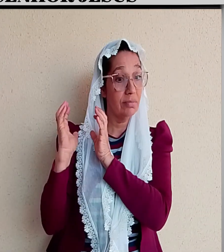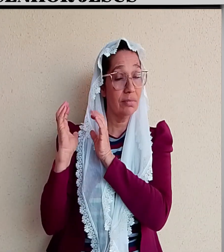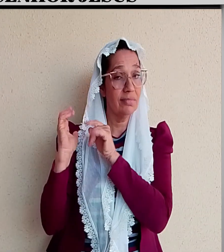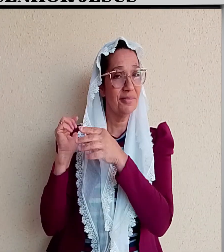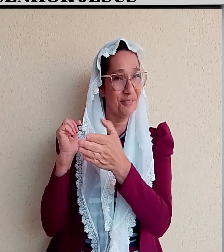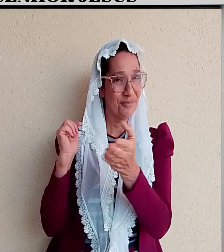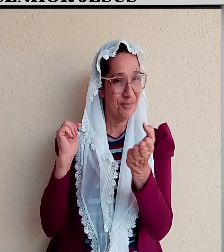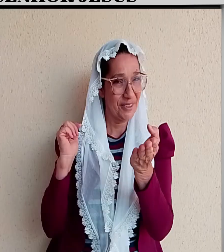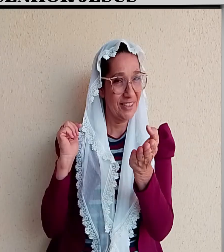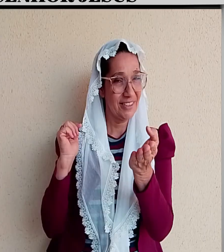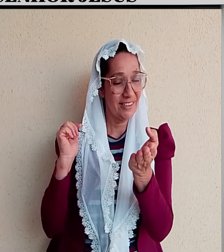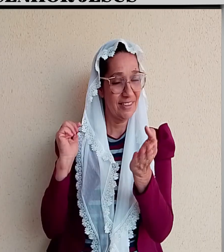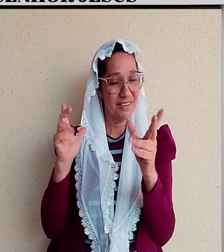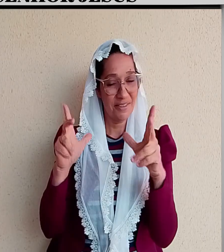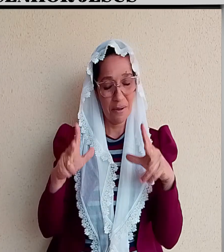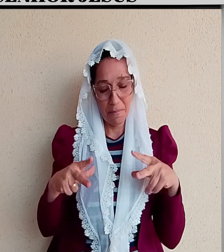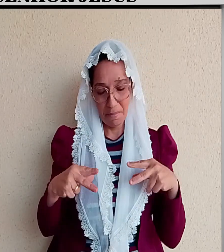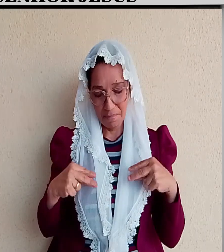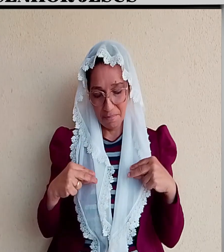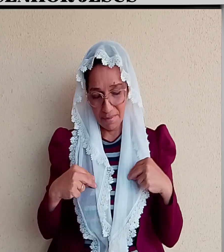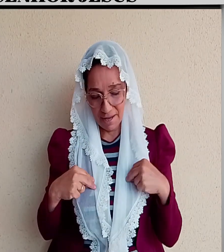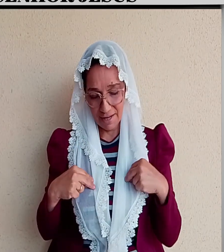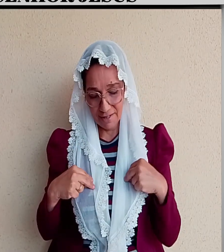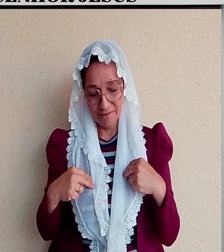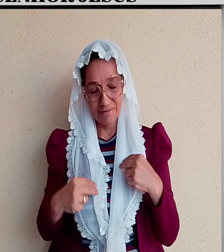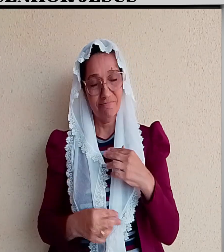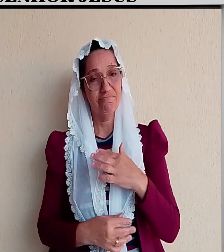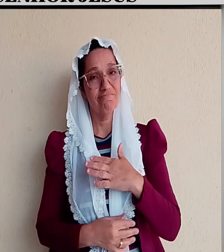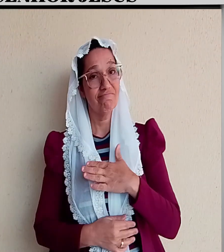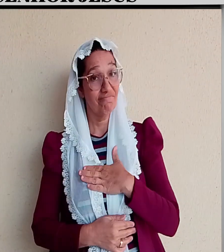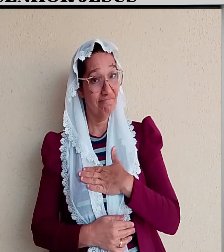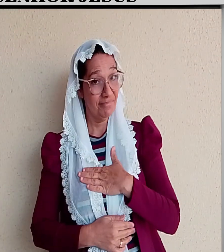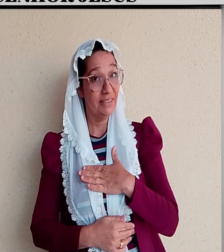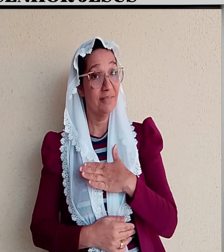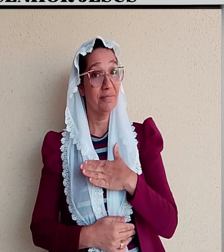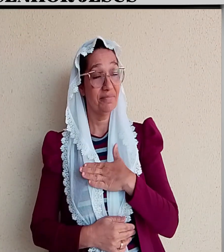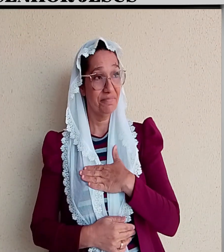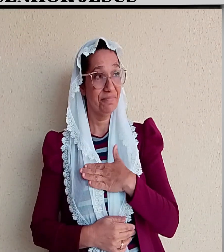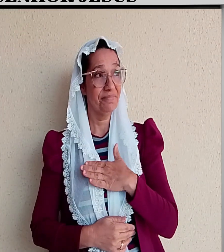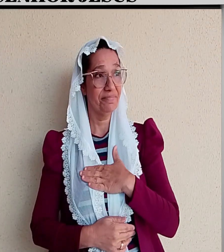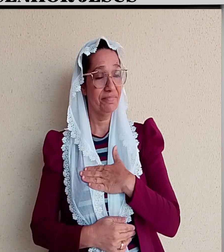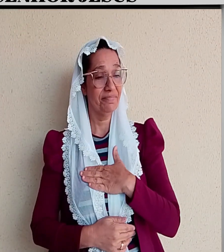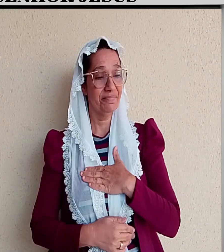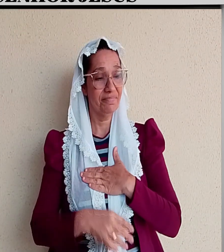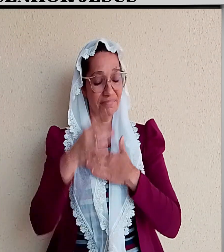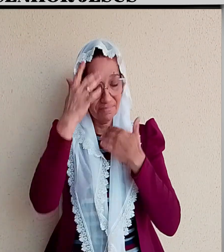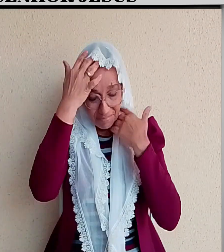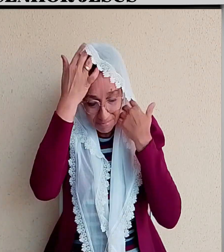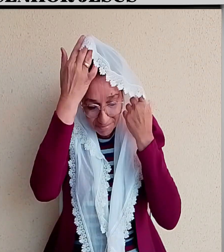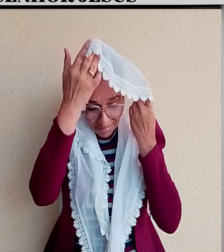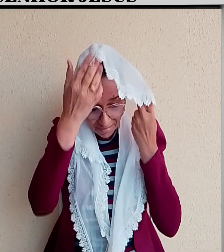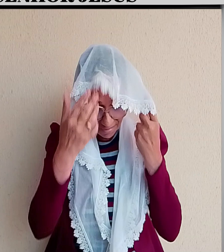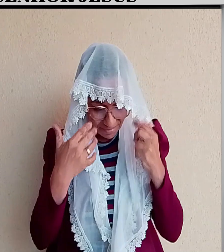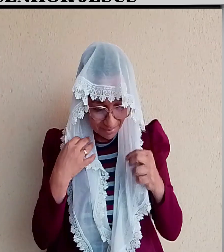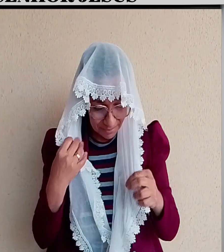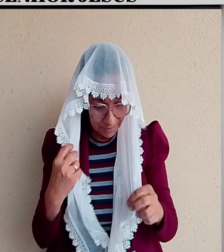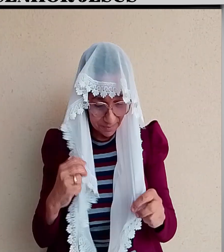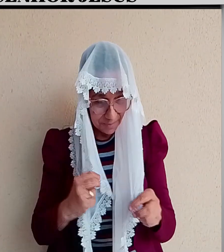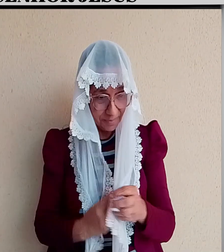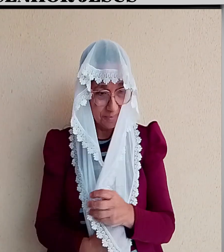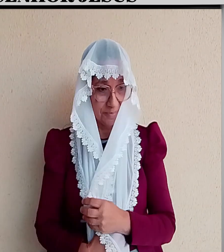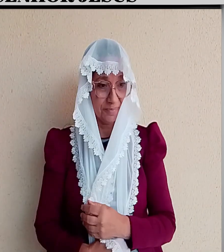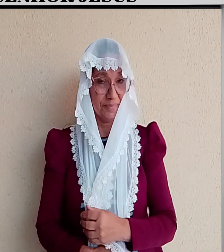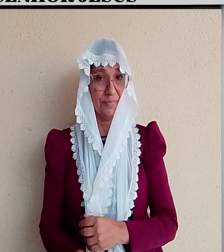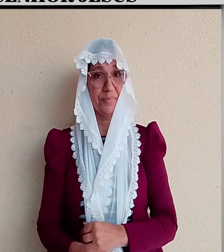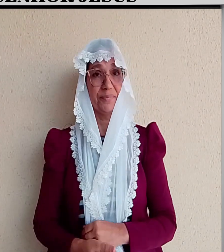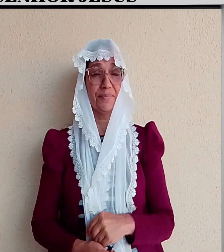fiz digno de mim. Aleluia. E se você ainda se acha longe, o Senhor te diz: eu venho te convidar para ser digno de mim.